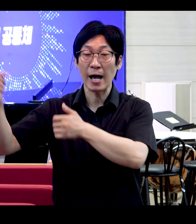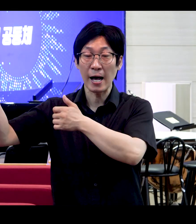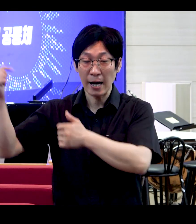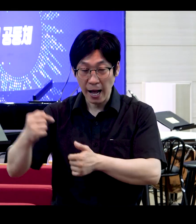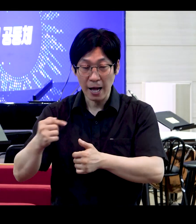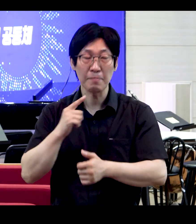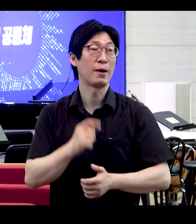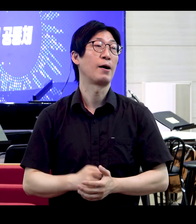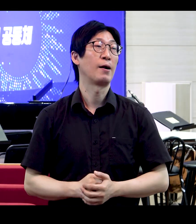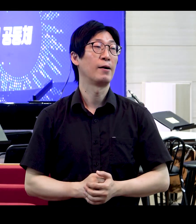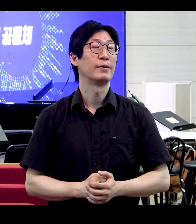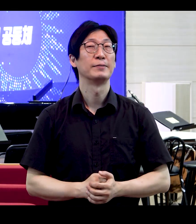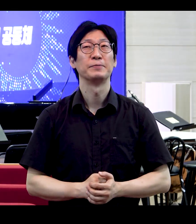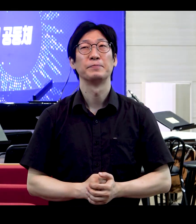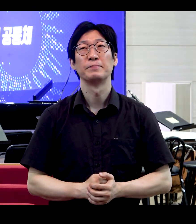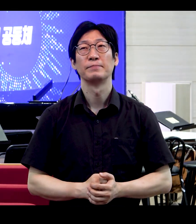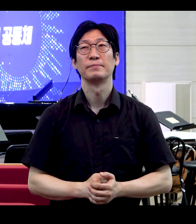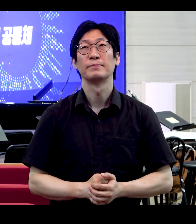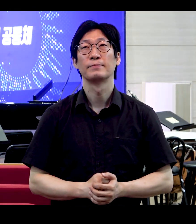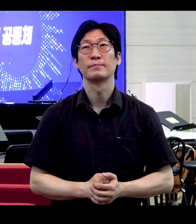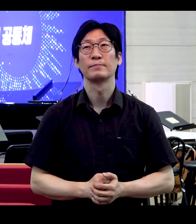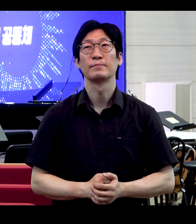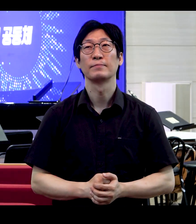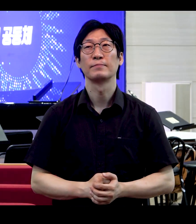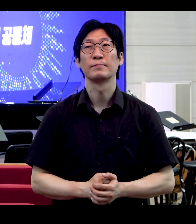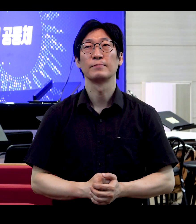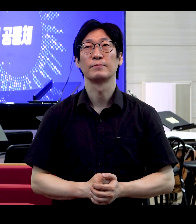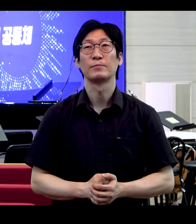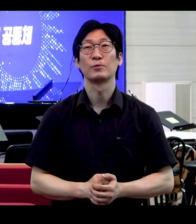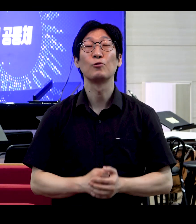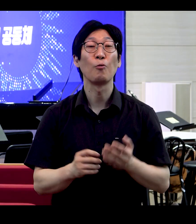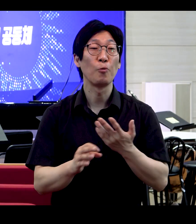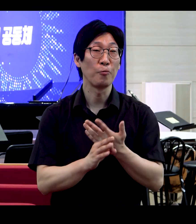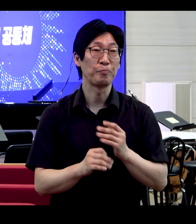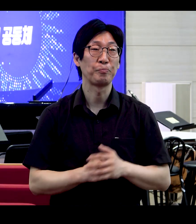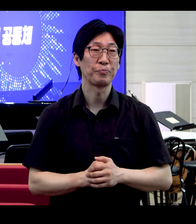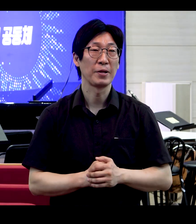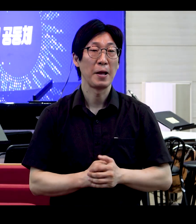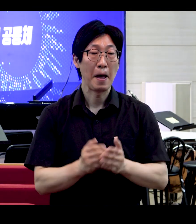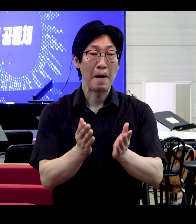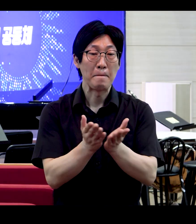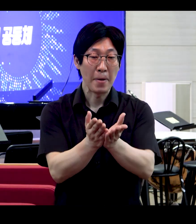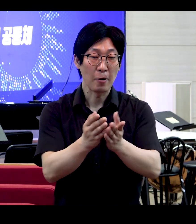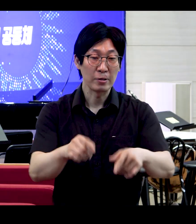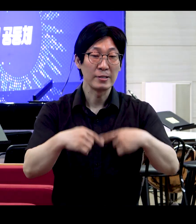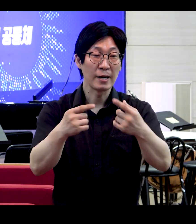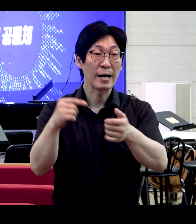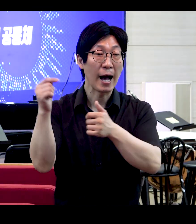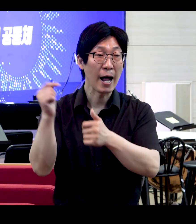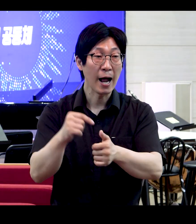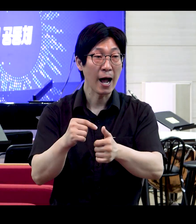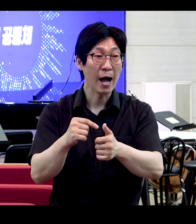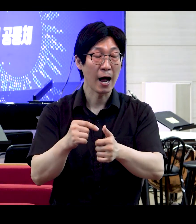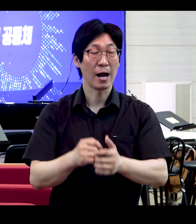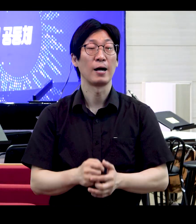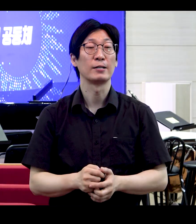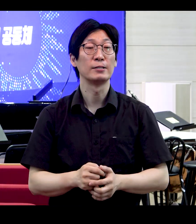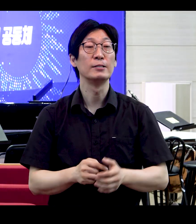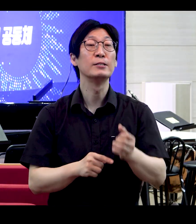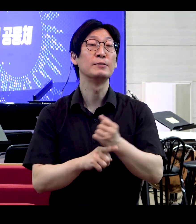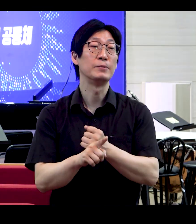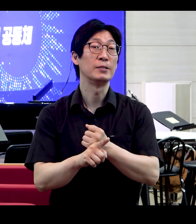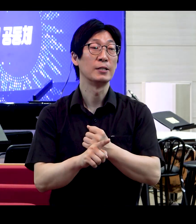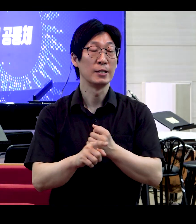그 얘기라고요. 그런 메시지예요. 자, 그렇다면 이 방주로 들어가라, 이것은 구체적으로